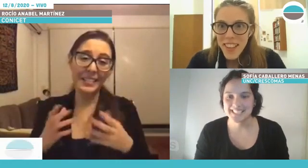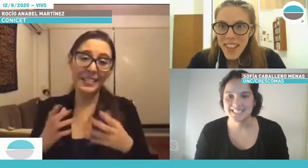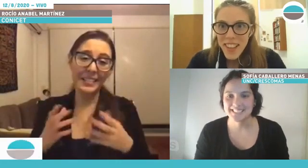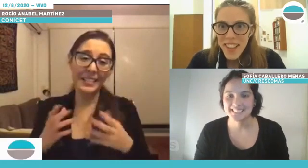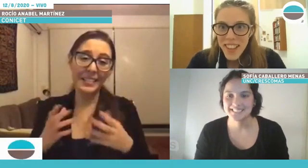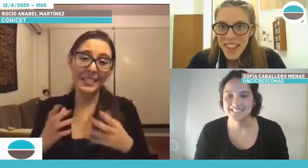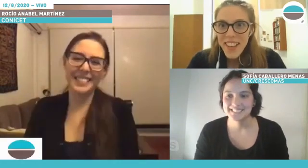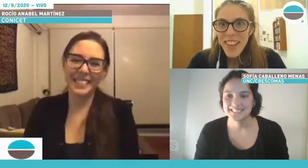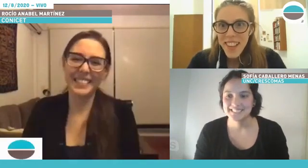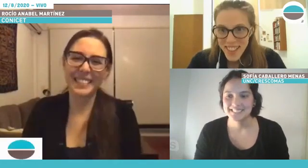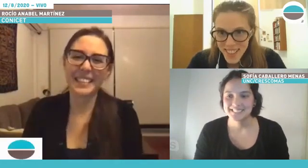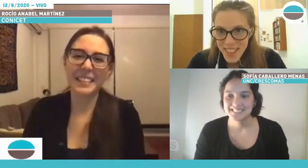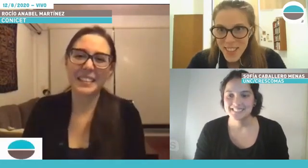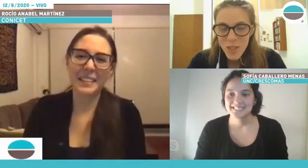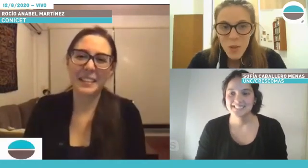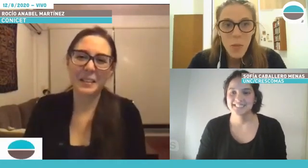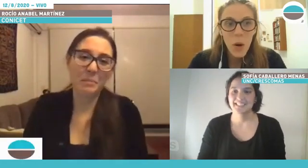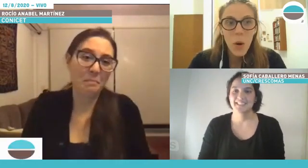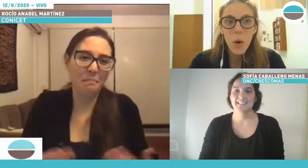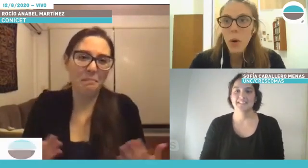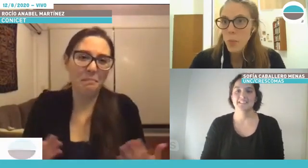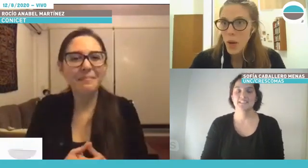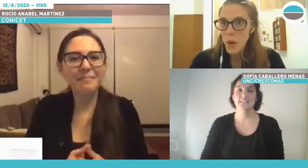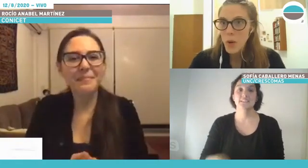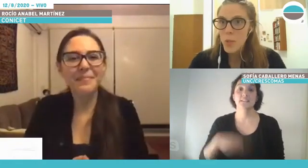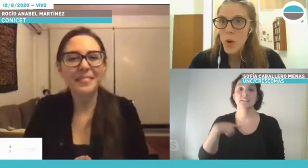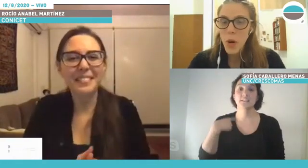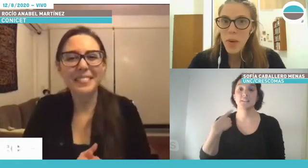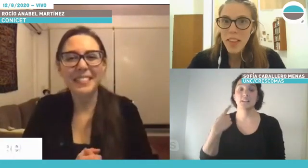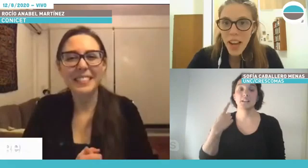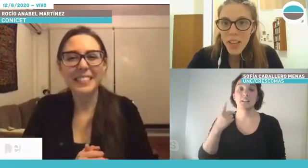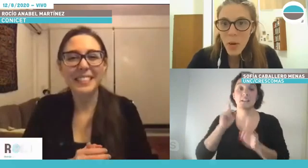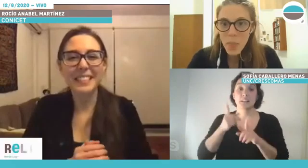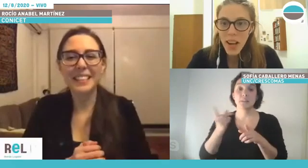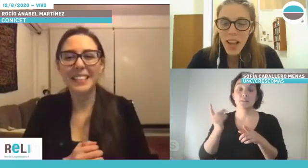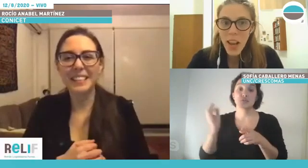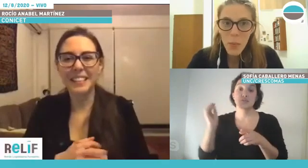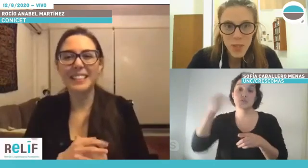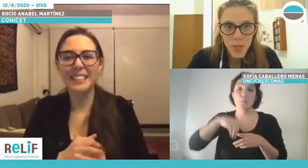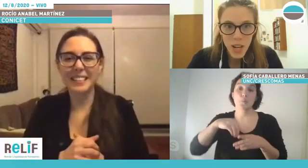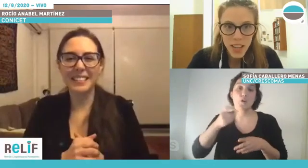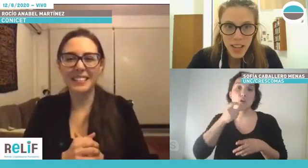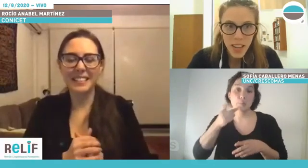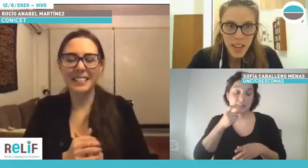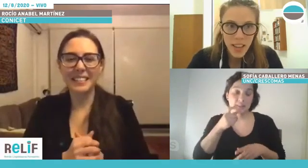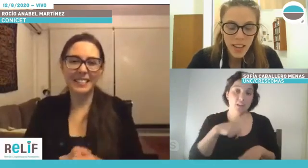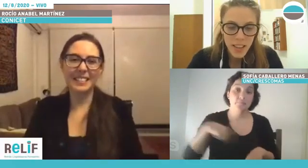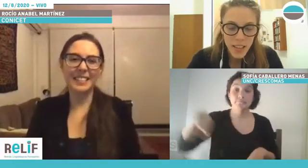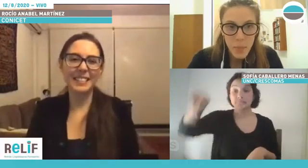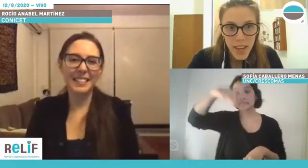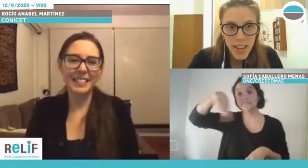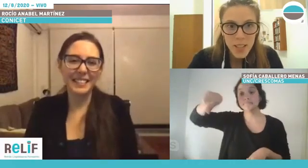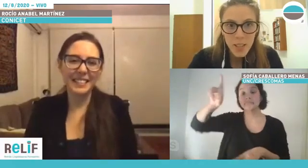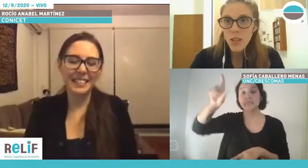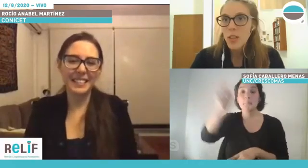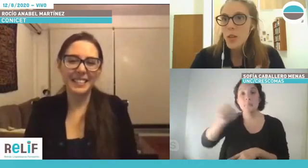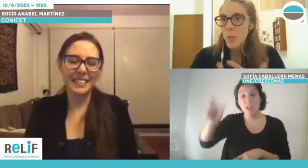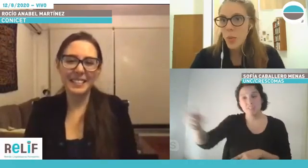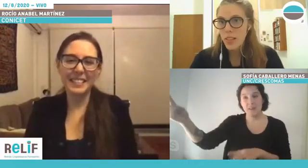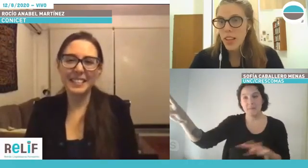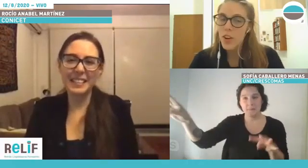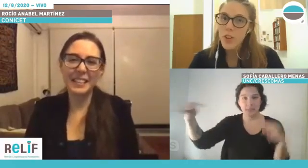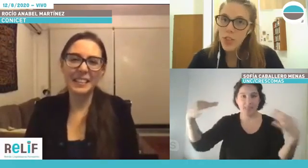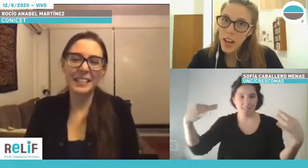Muchas gracias. Y sumo un comentario para las personas que están